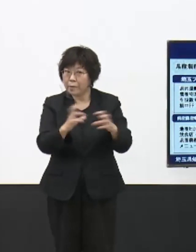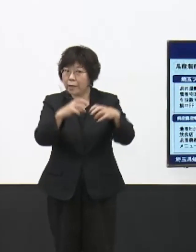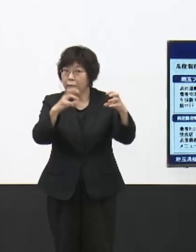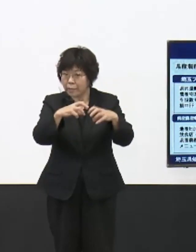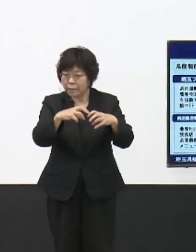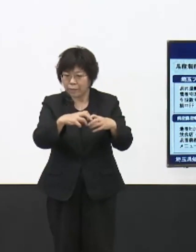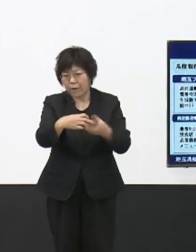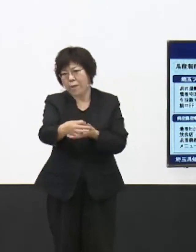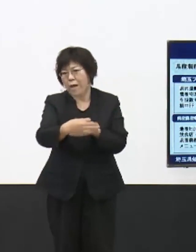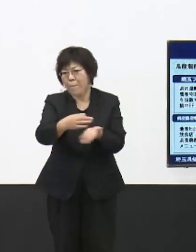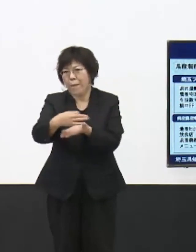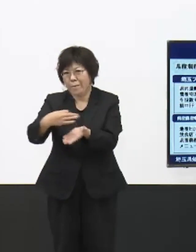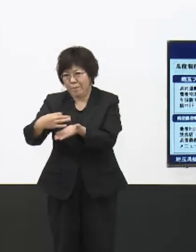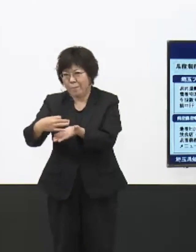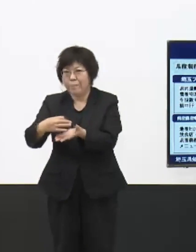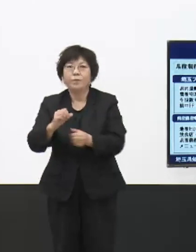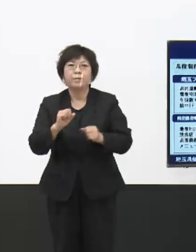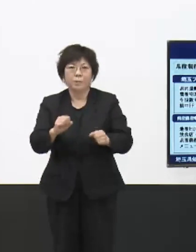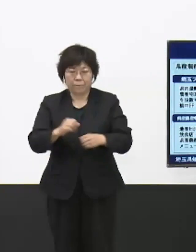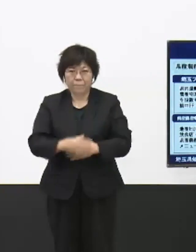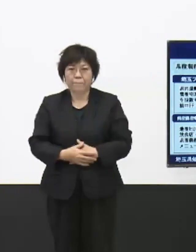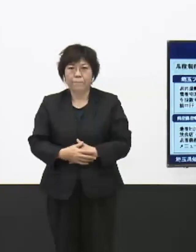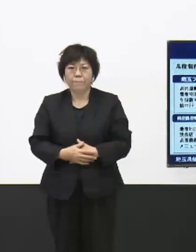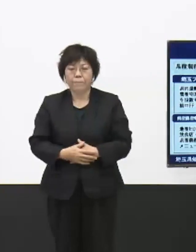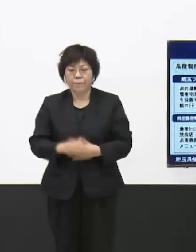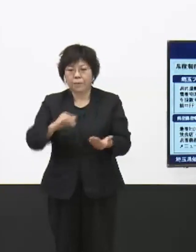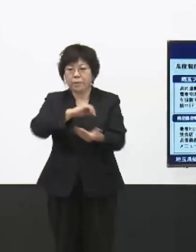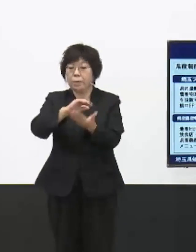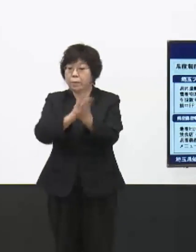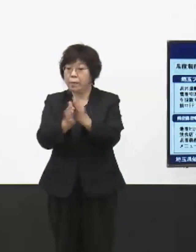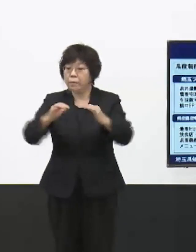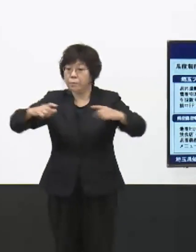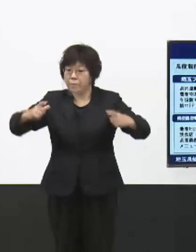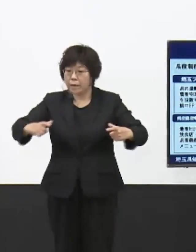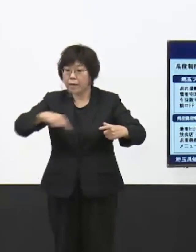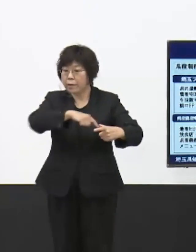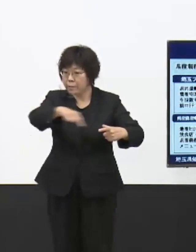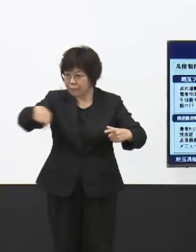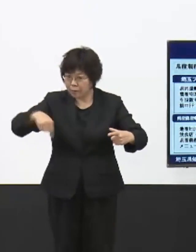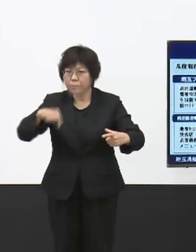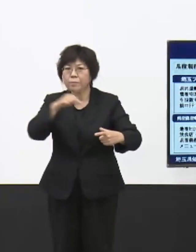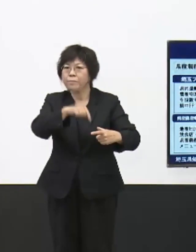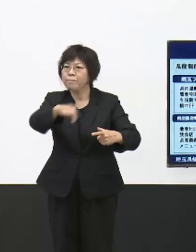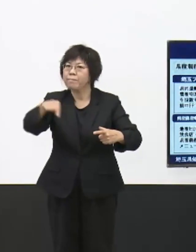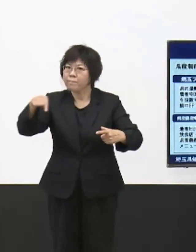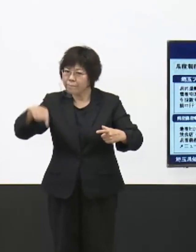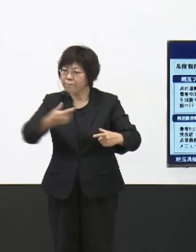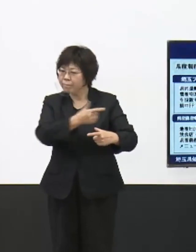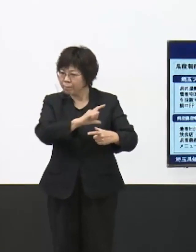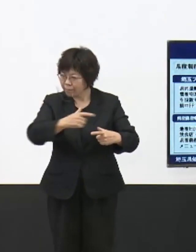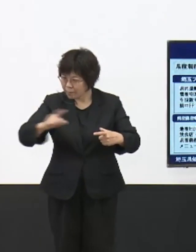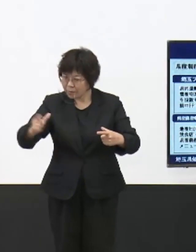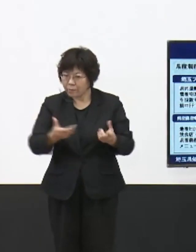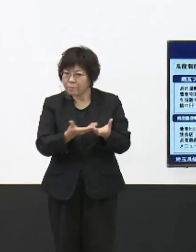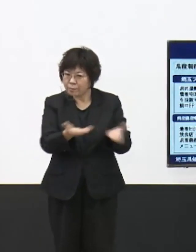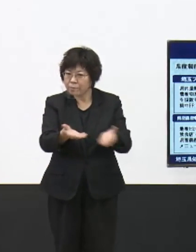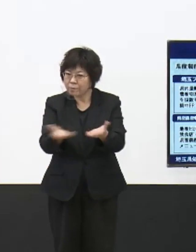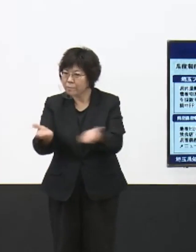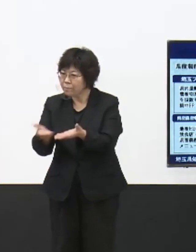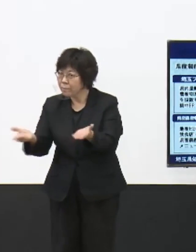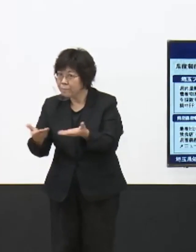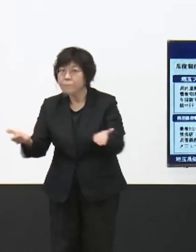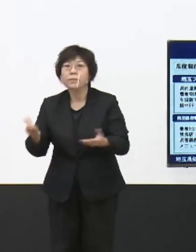。期間中はその他県内の量販店でも多数の農産物が用意されております